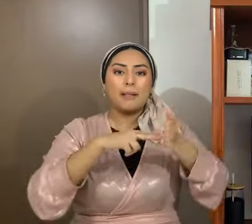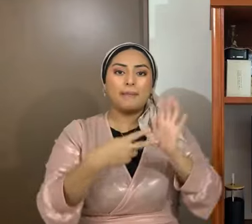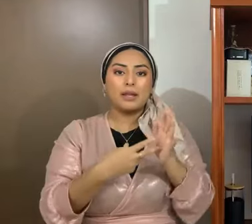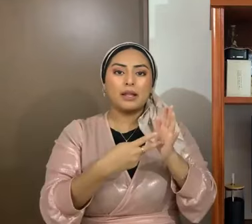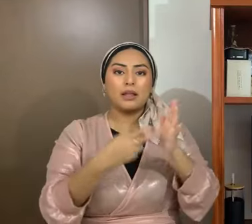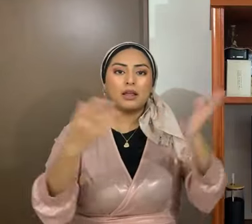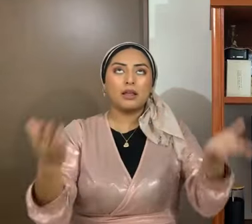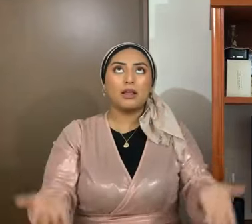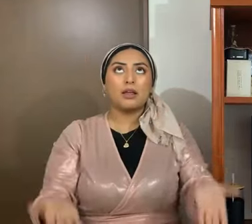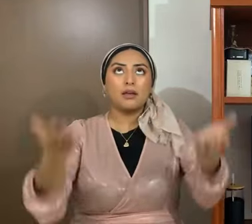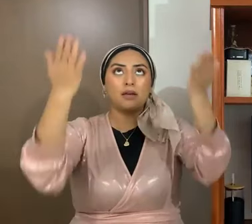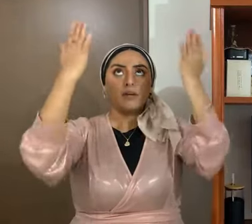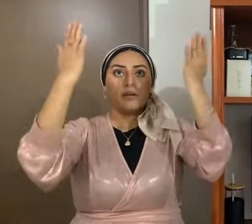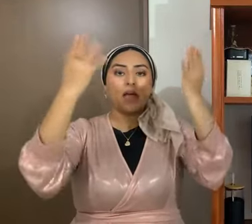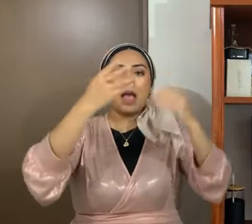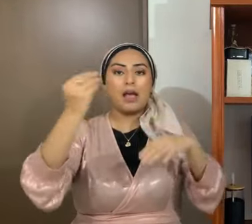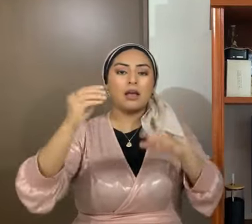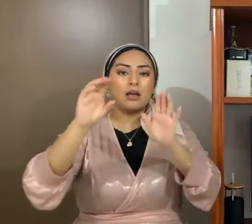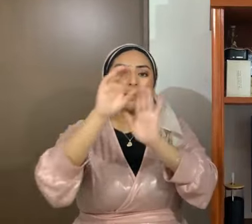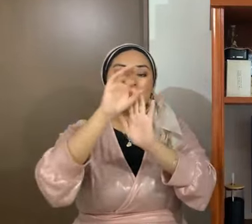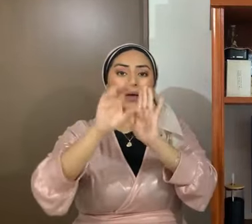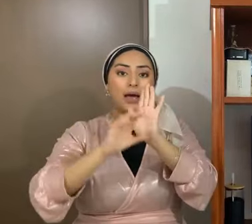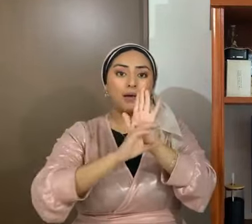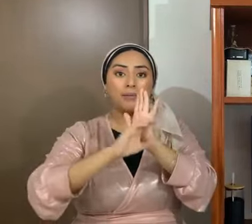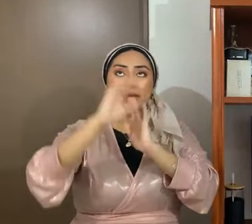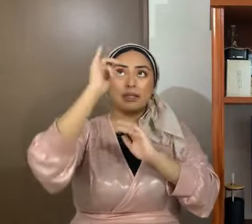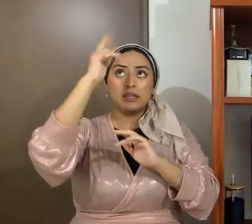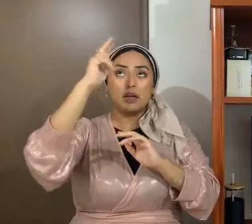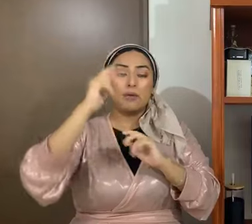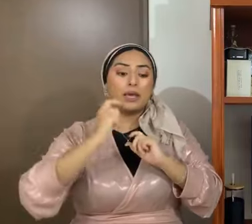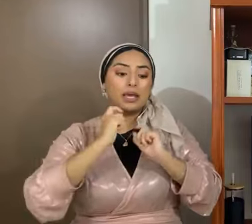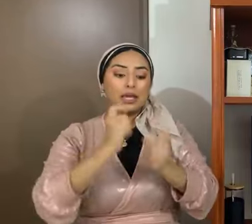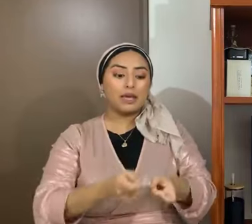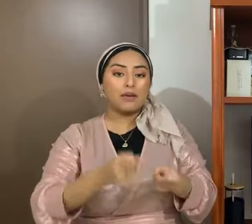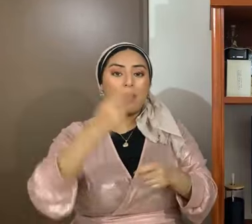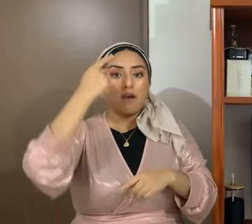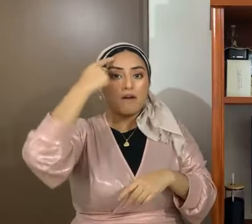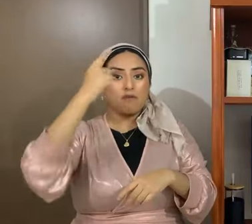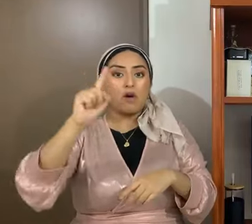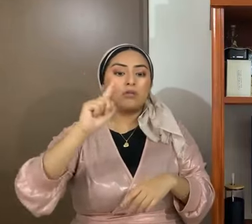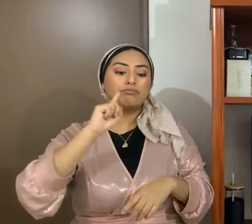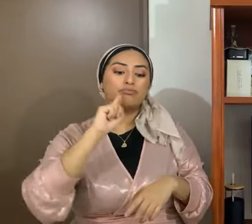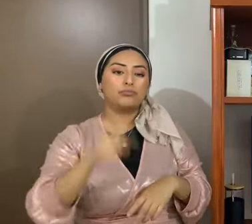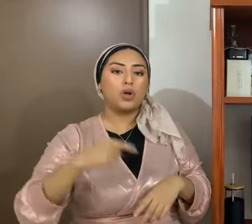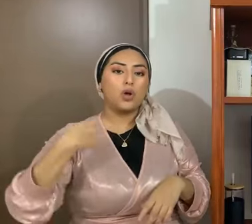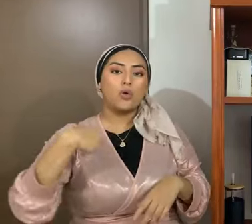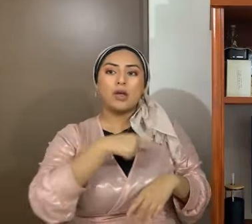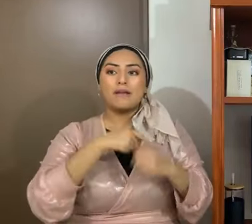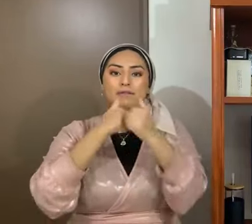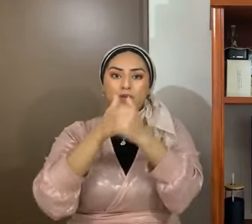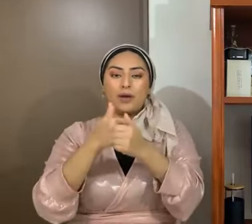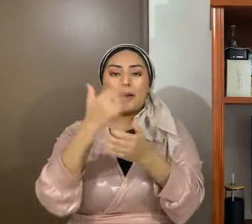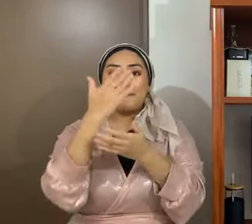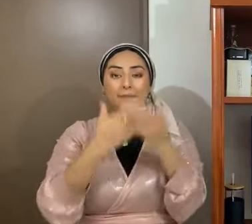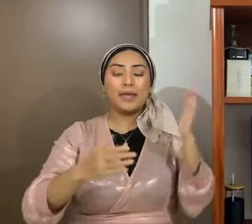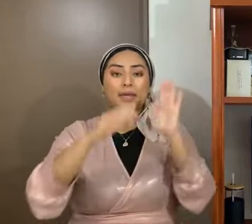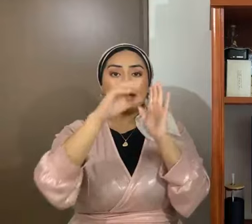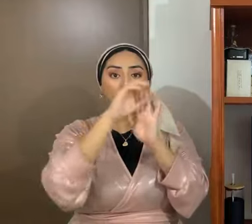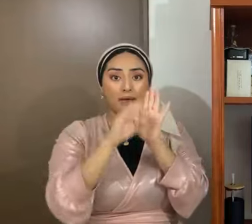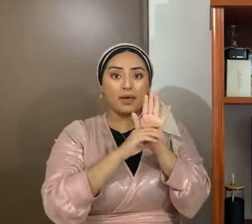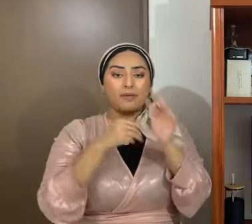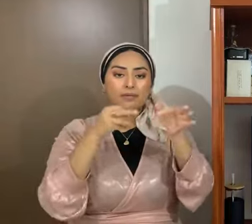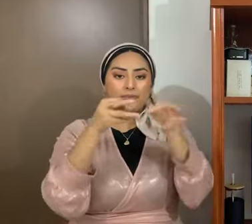las ofrendas y los mandamientos que Yahweh da para que se haga su voluntad. Hay mandamientos, y aquí